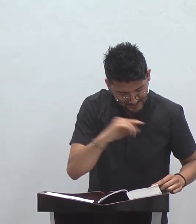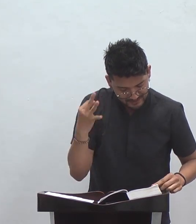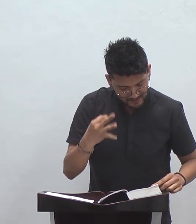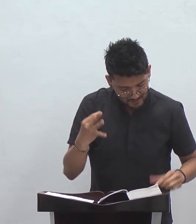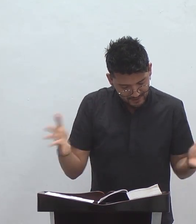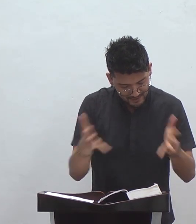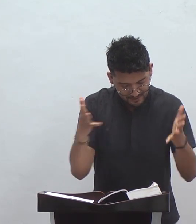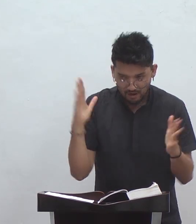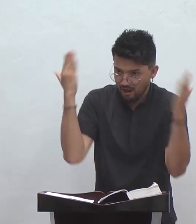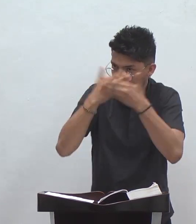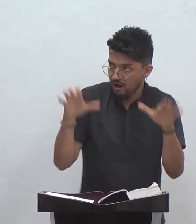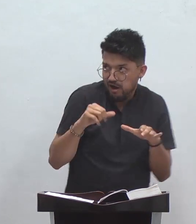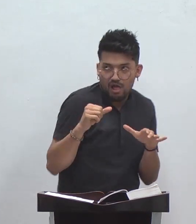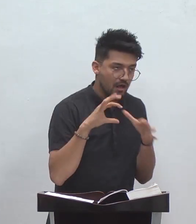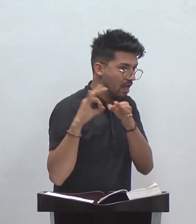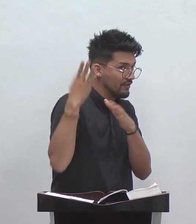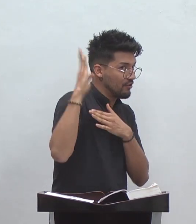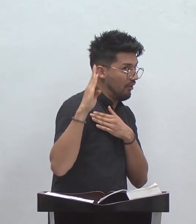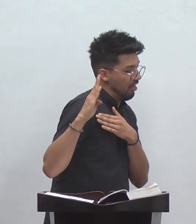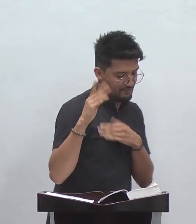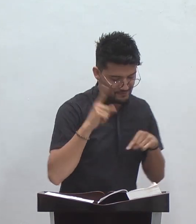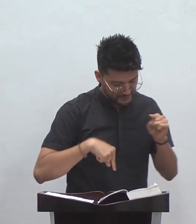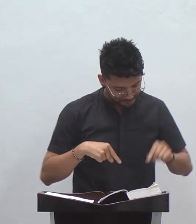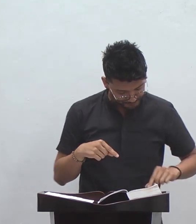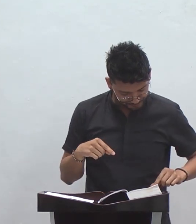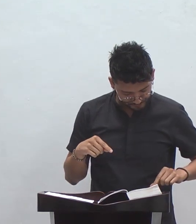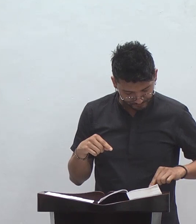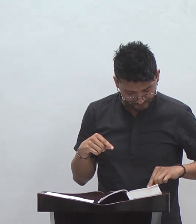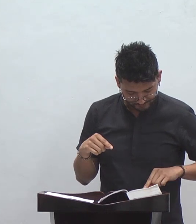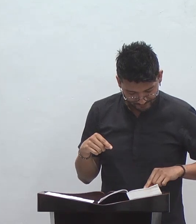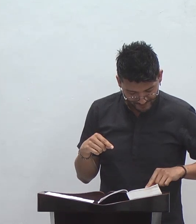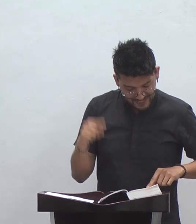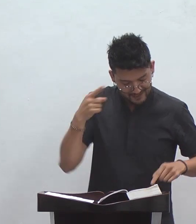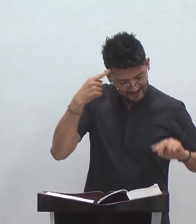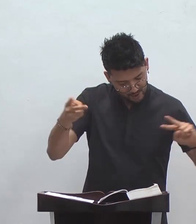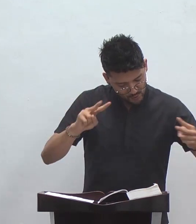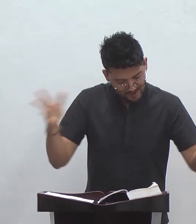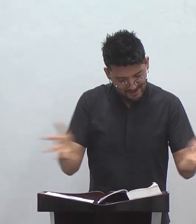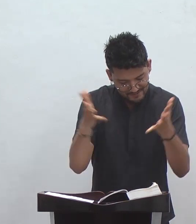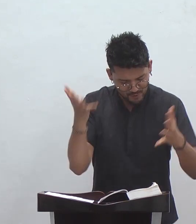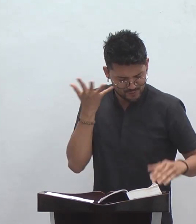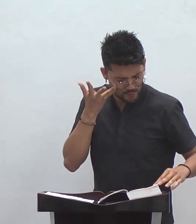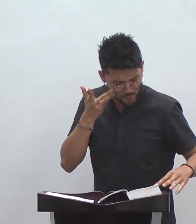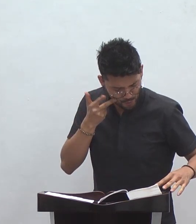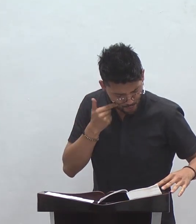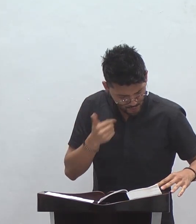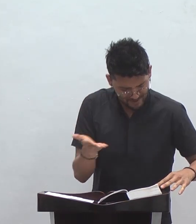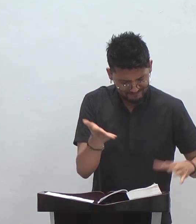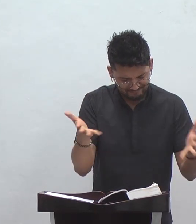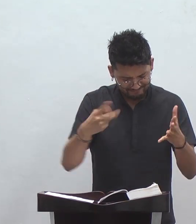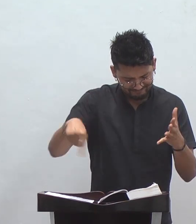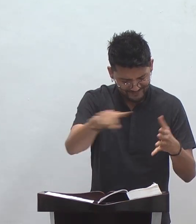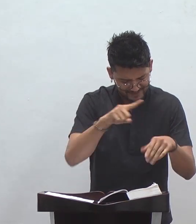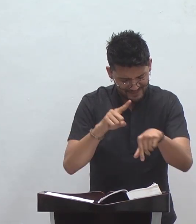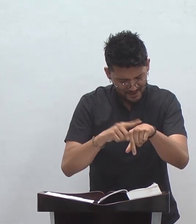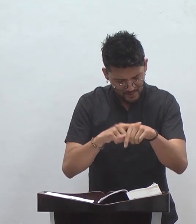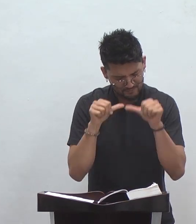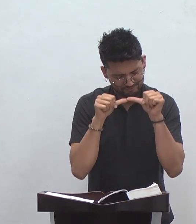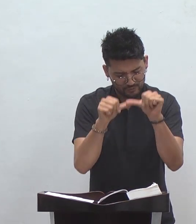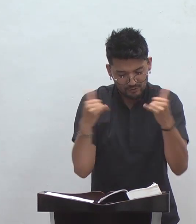para apartarse del Dios vivo. Antes, exhortaos los unos a los otros cada día, entre tanto que